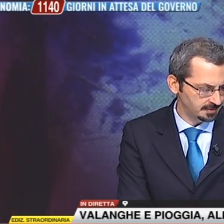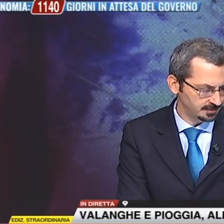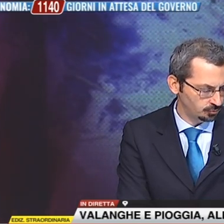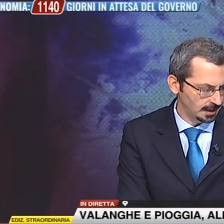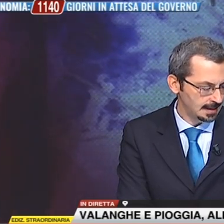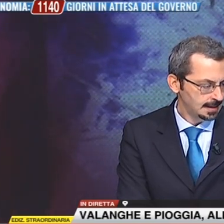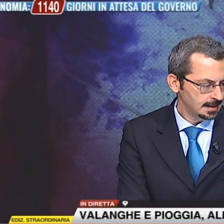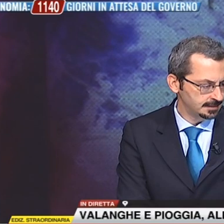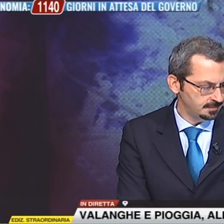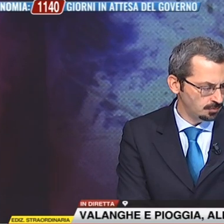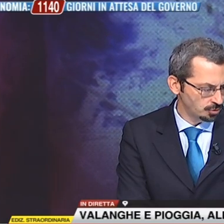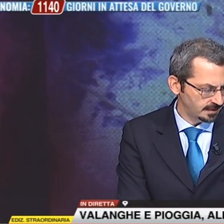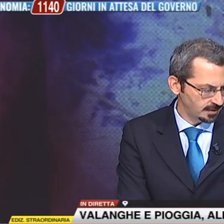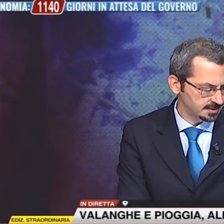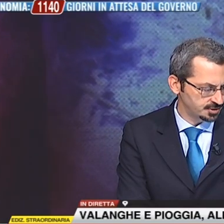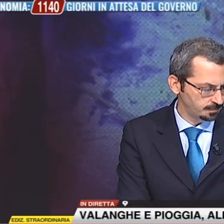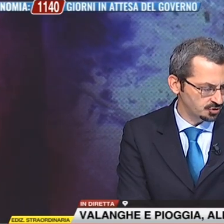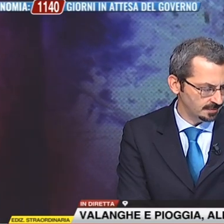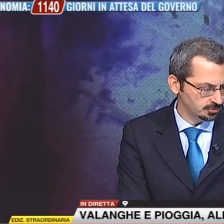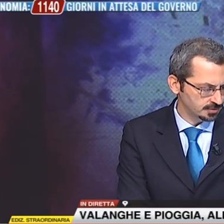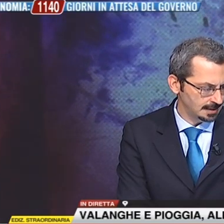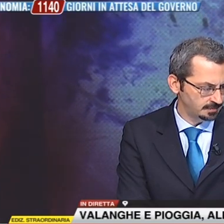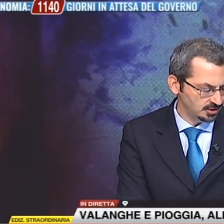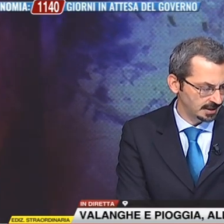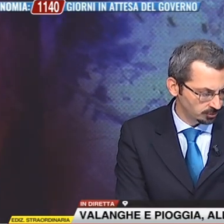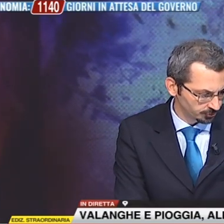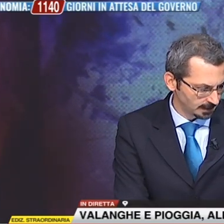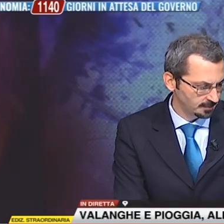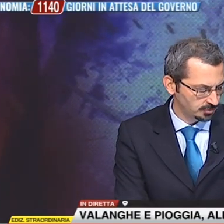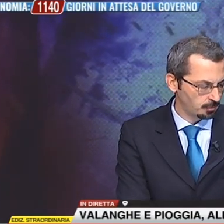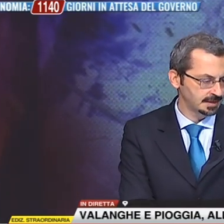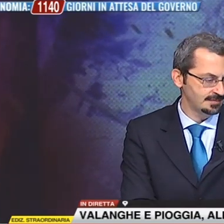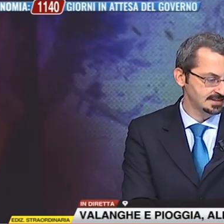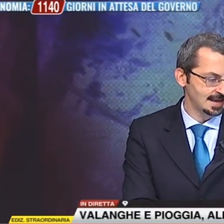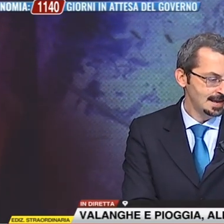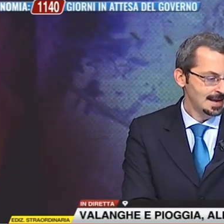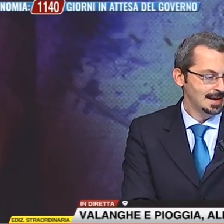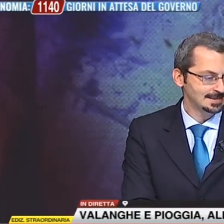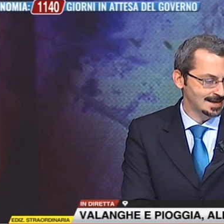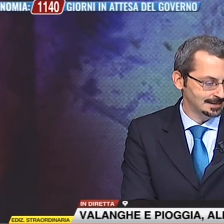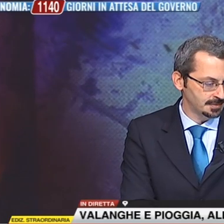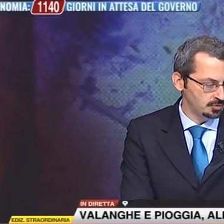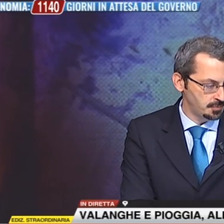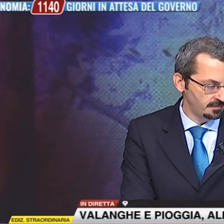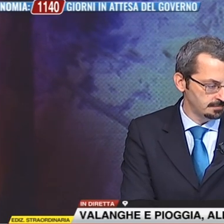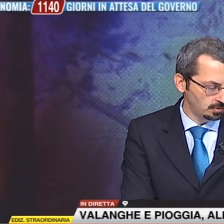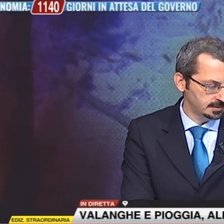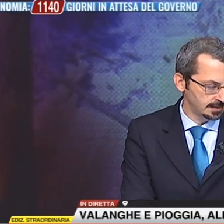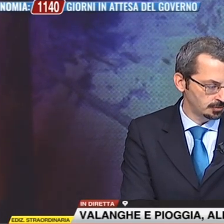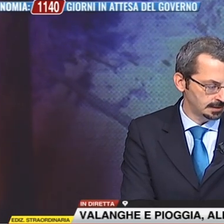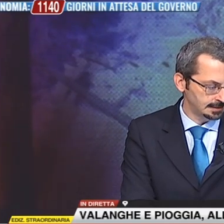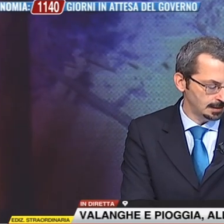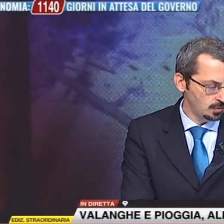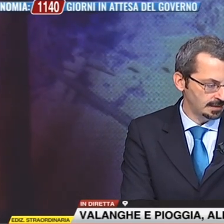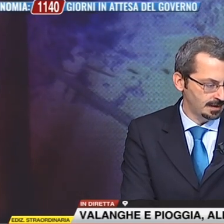L'aggiornamento della prefettura di Belluno: dovrebbero esserci un peggioramento tra il pomeriggio e la notte. Al momento la quota neve si è alzata, per cui piove in molte